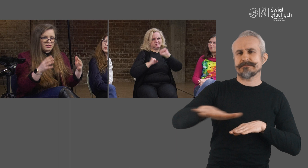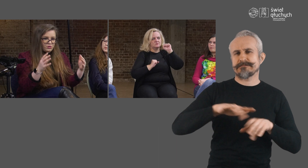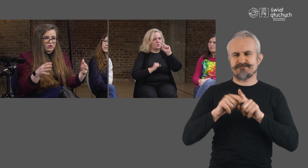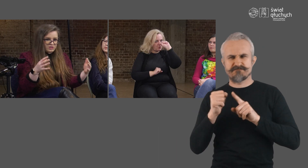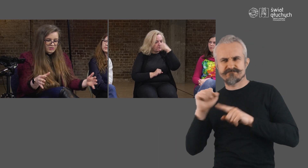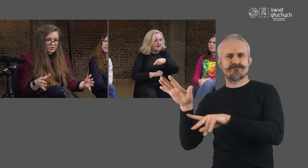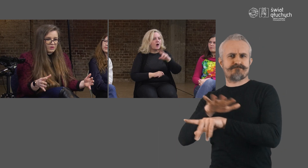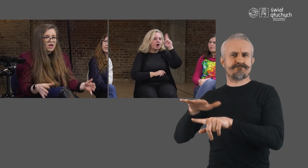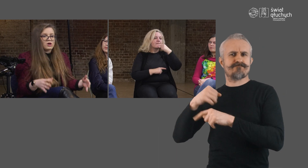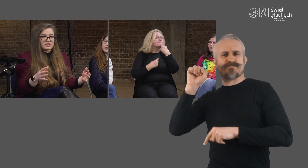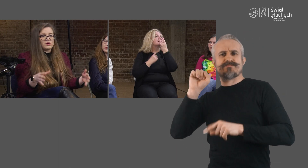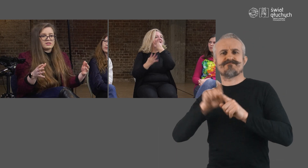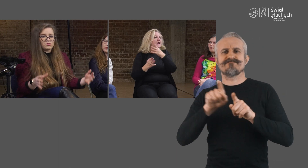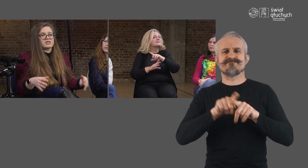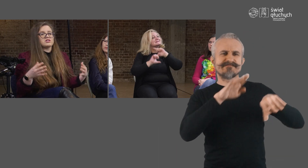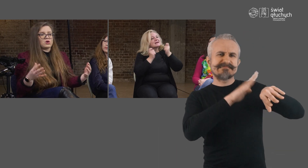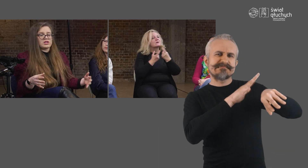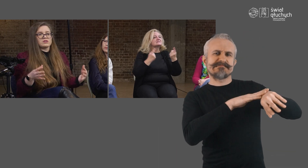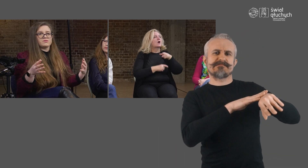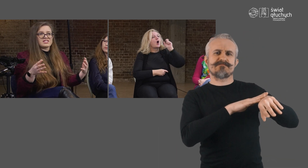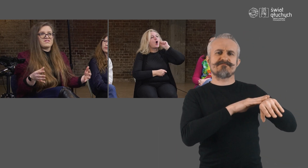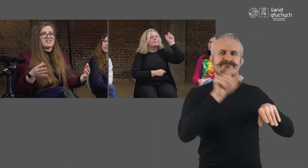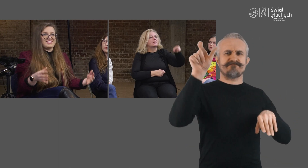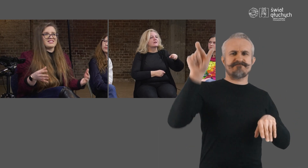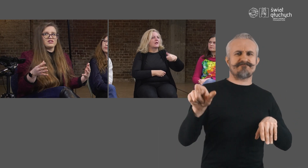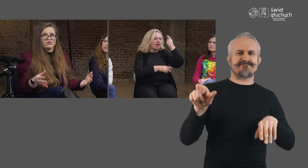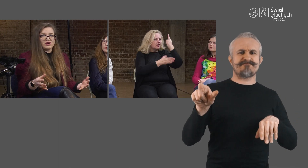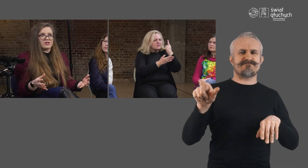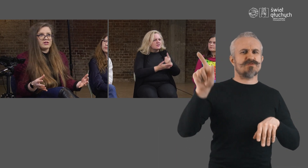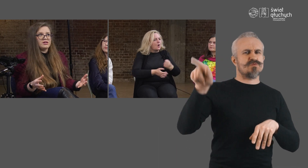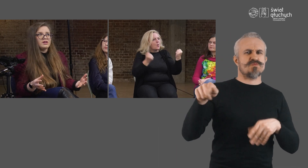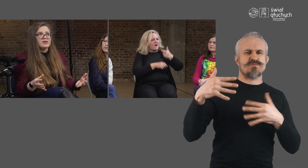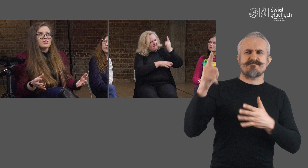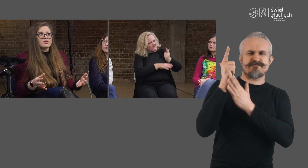zbuntowały, powiedziały rodzicom o całej sytuacji, że ona wstawia 1, 2